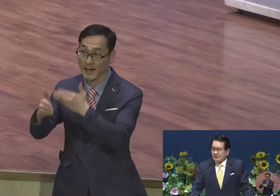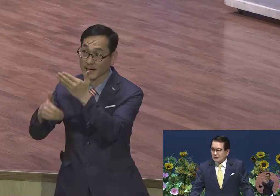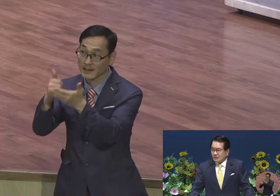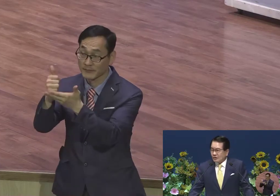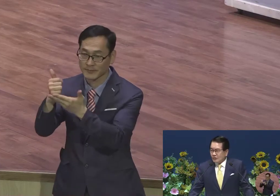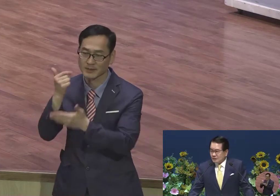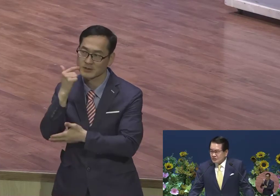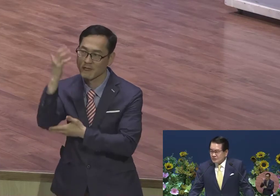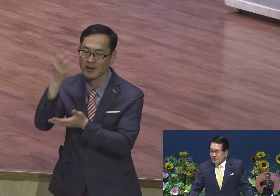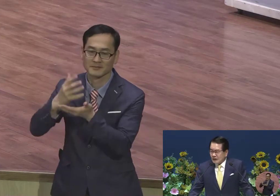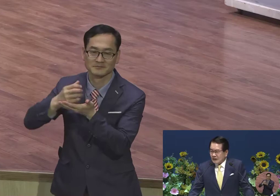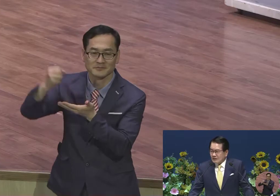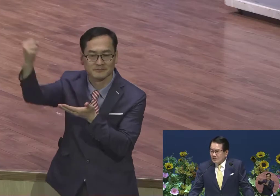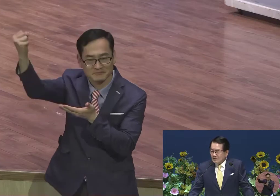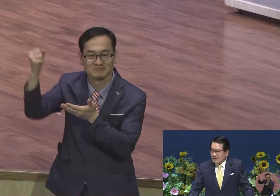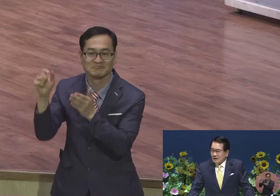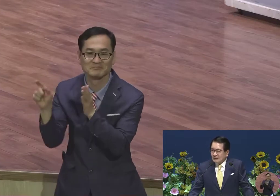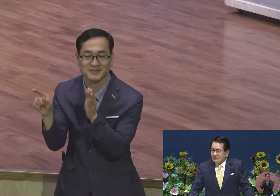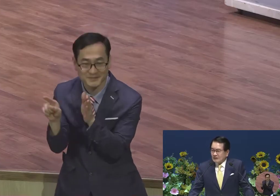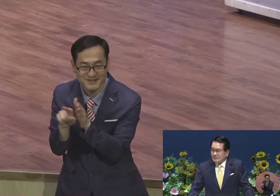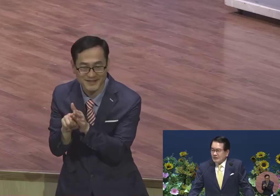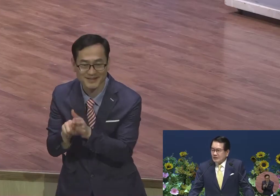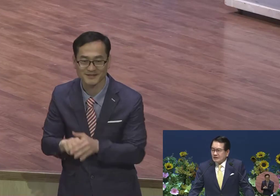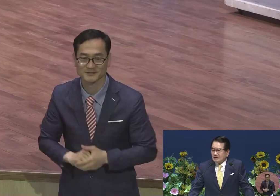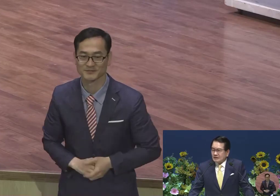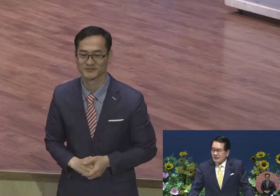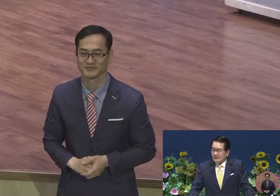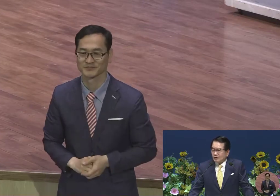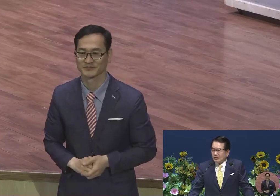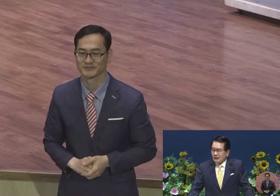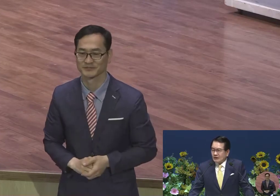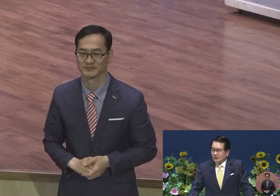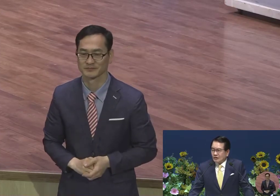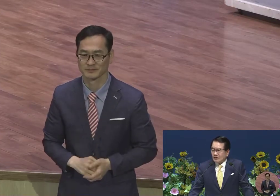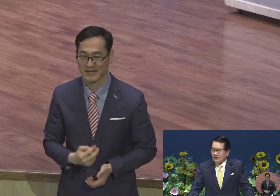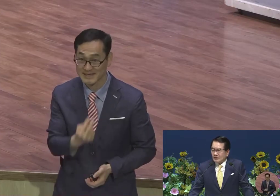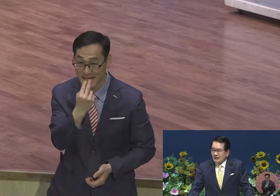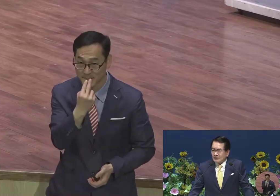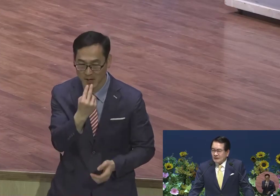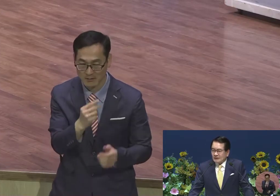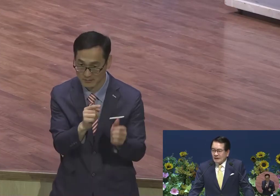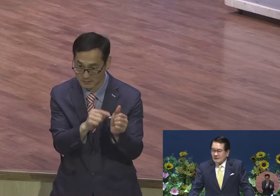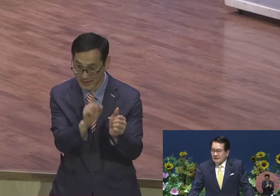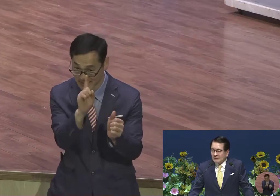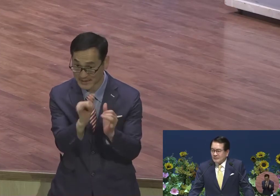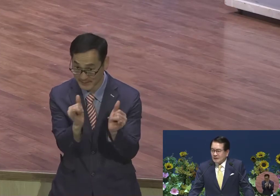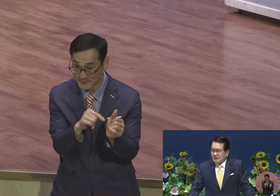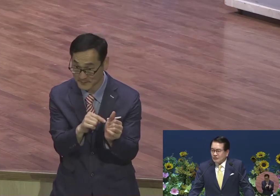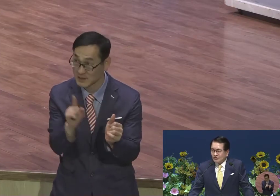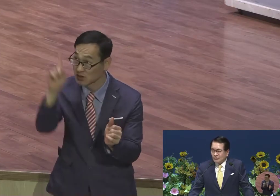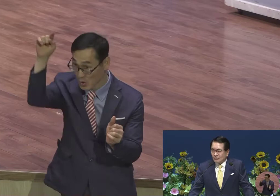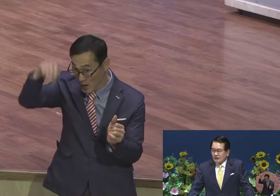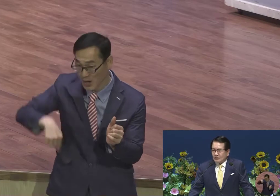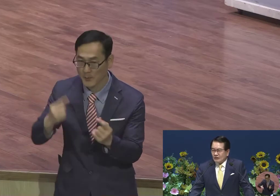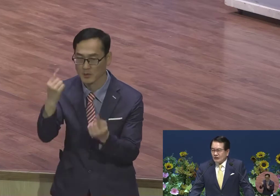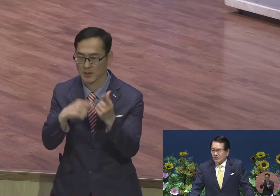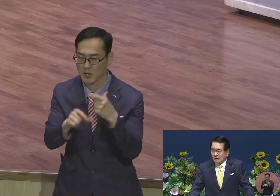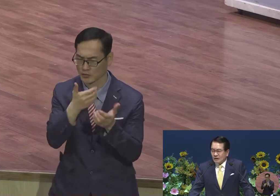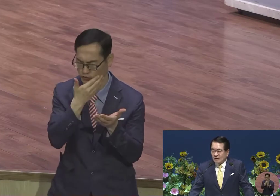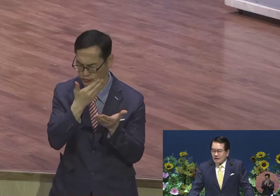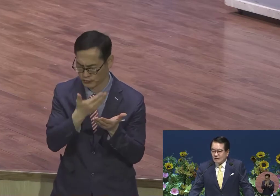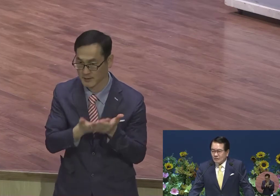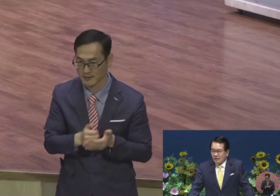영광을 받으실 줄로 믿습니다. 한 생명이 천하보다 귀한데, 한 생명을 죽교로